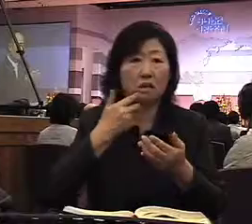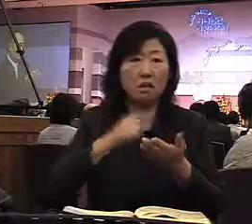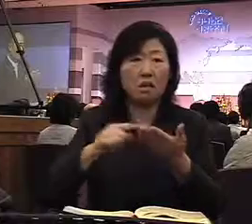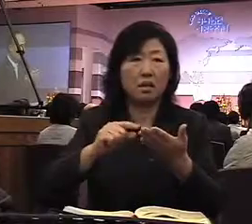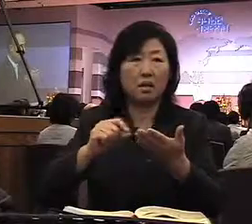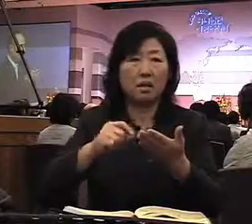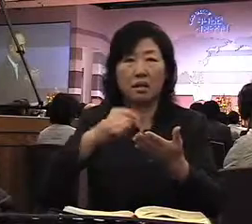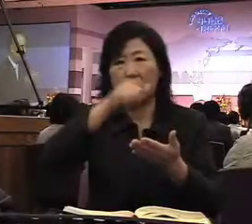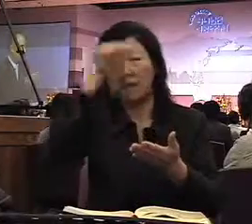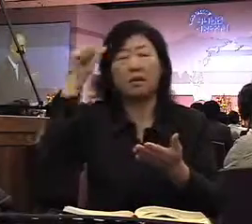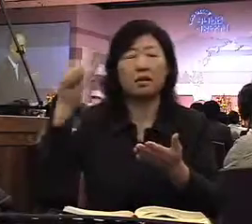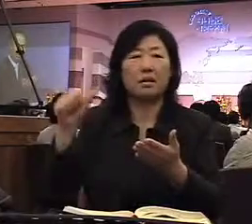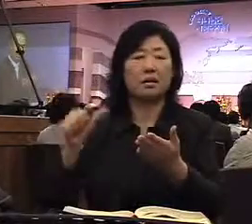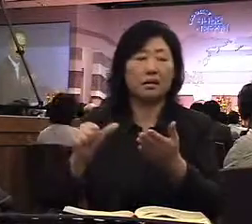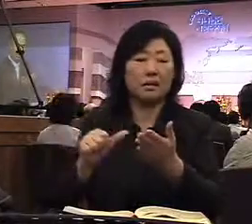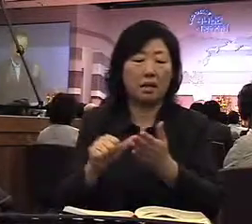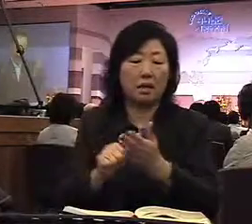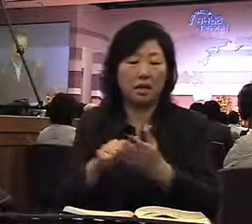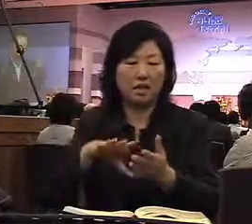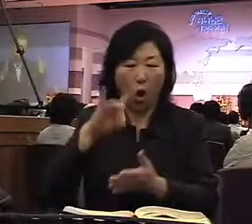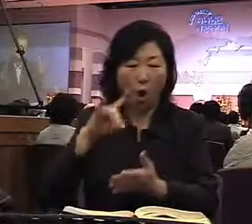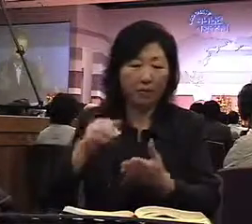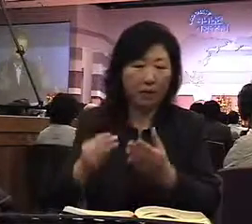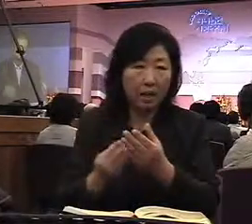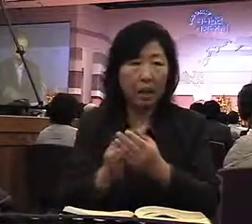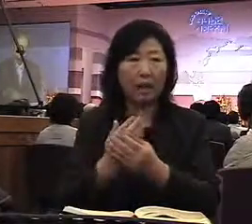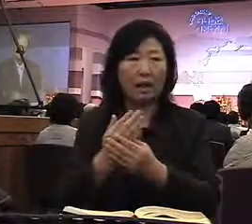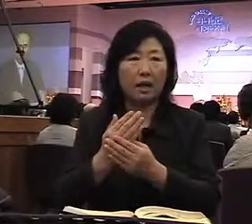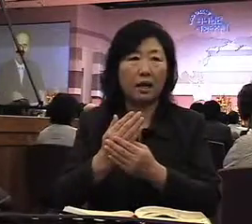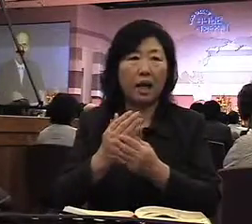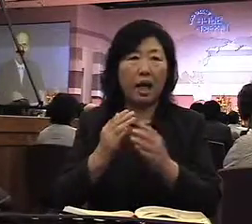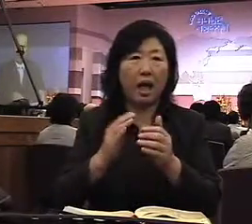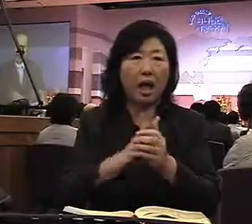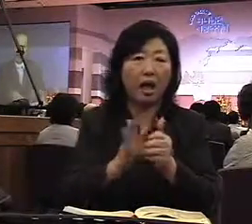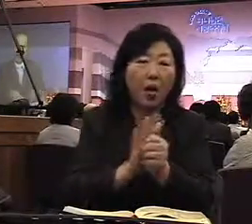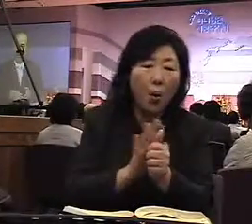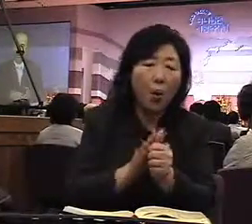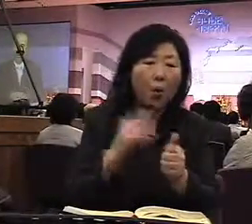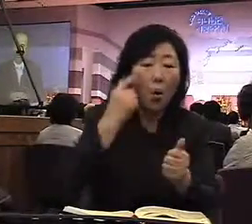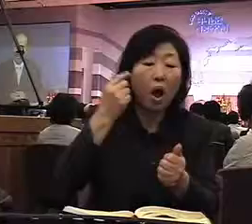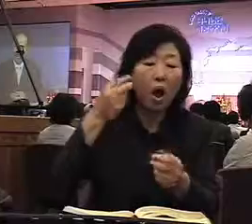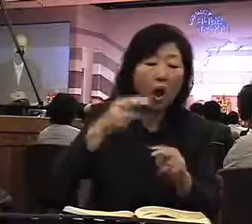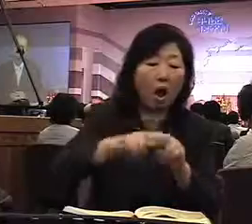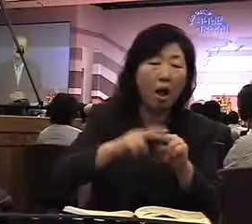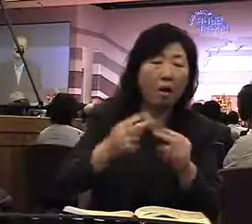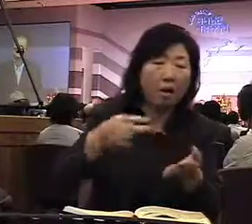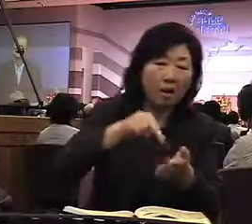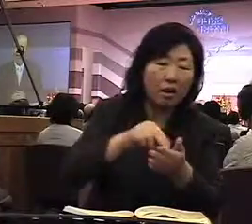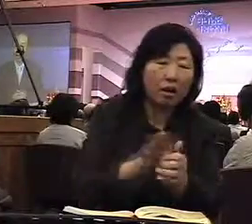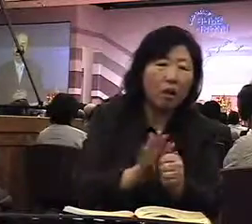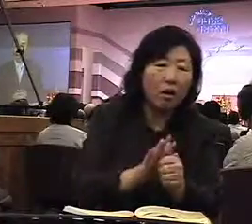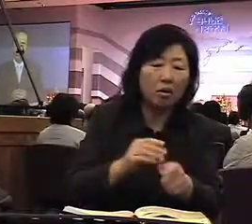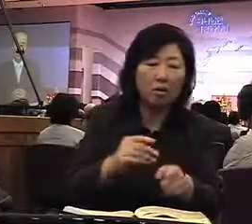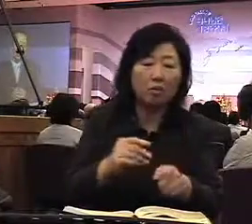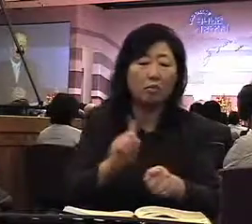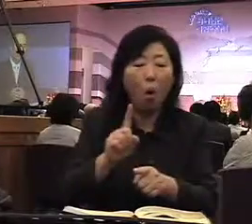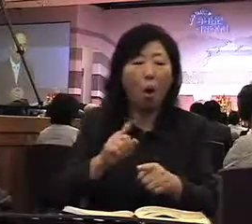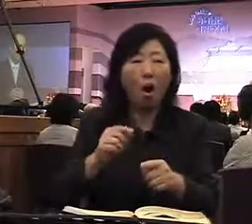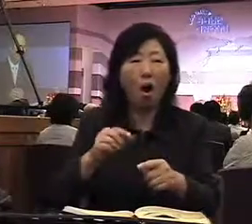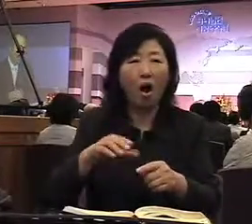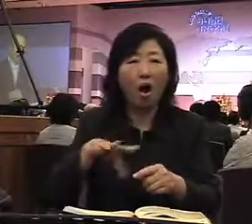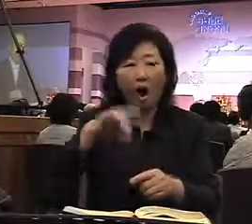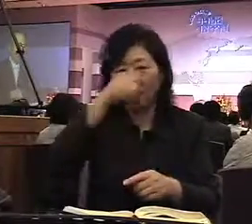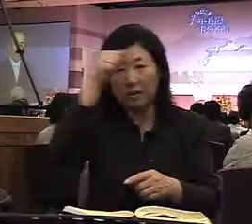생애에 일어난 최초의 기적이라고 써있어요. 우리 아이를 달래서 의자에 앉히는 날 물었습니다. 그럼 네 생애에 일어난 최초의 기적이 뭐냐? 물었더니